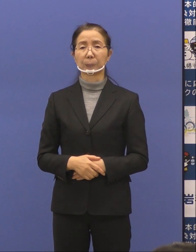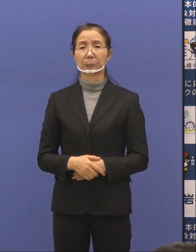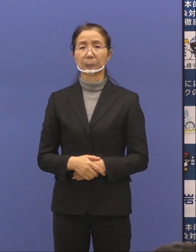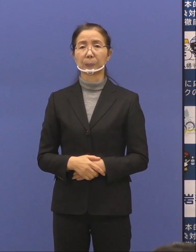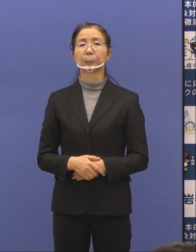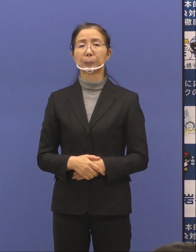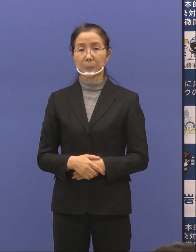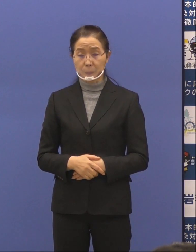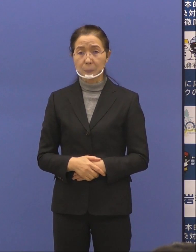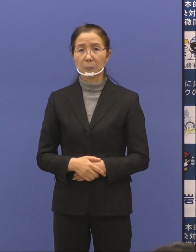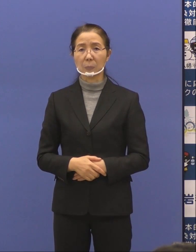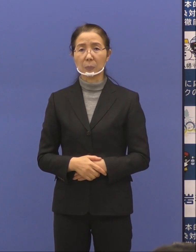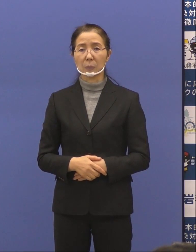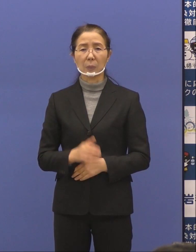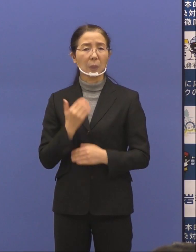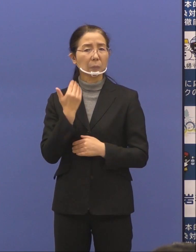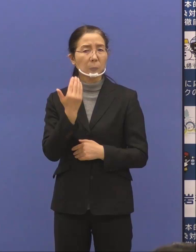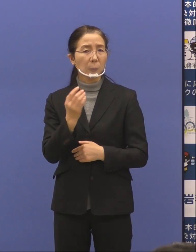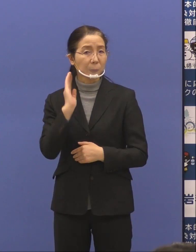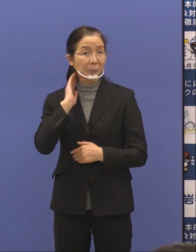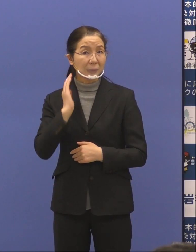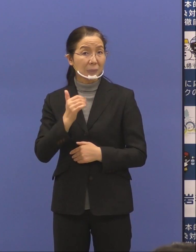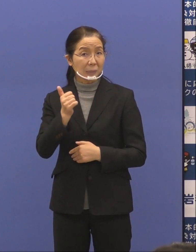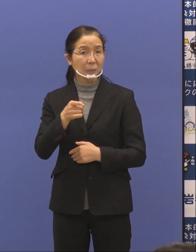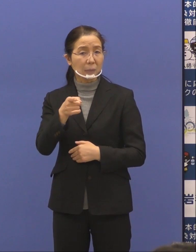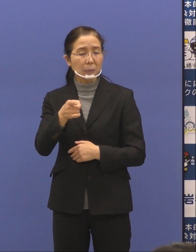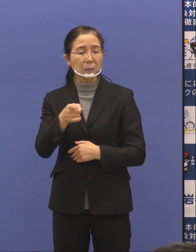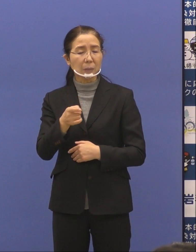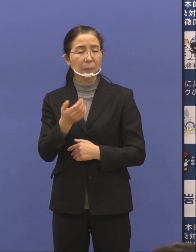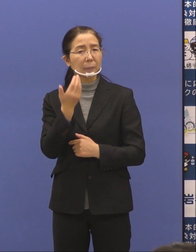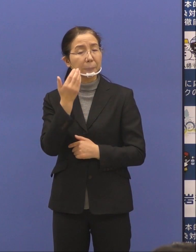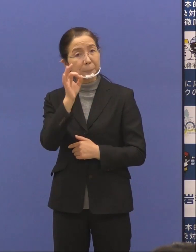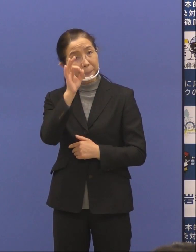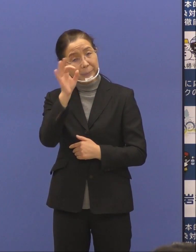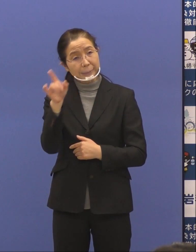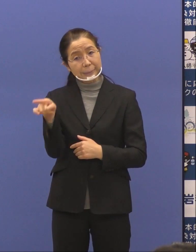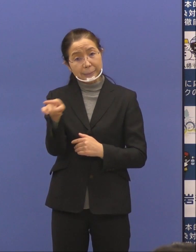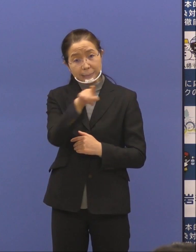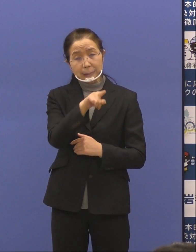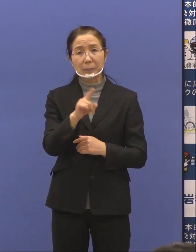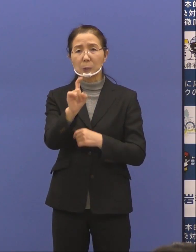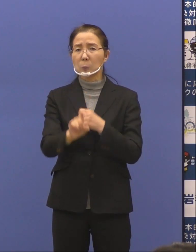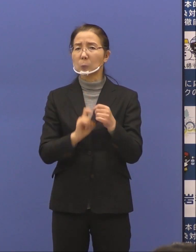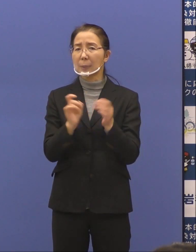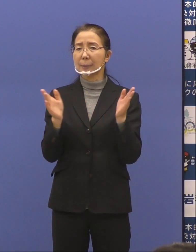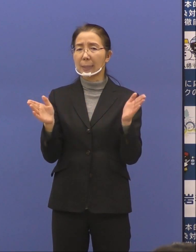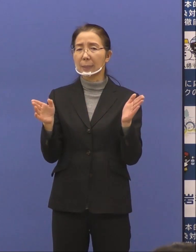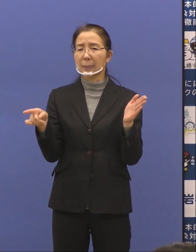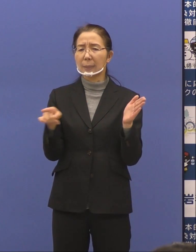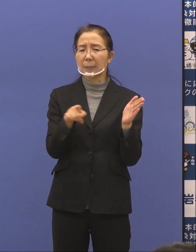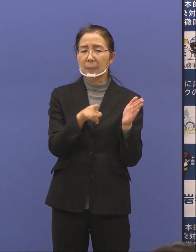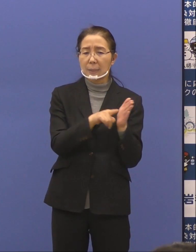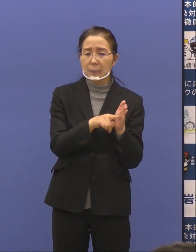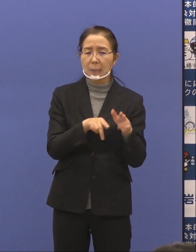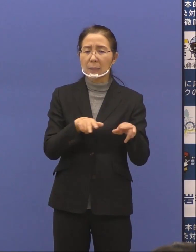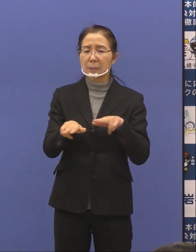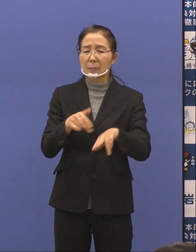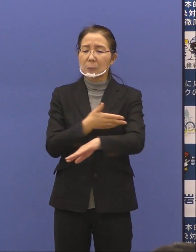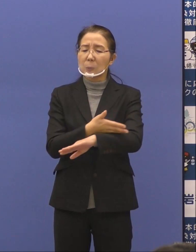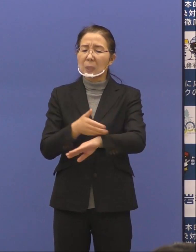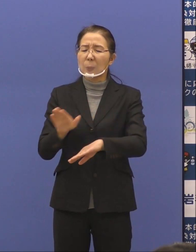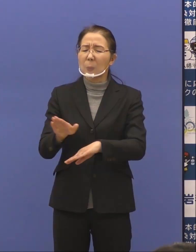知事の方から見て、いろいろなこの10年間の中でのいろいろな政治的経緯もあり